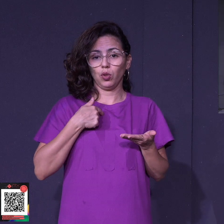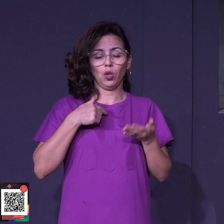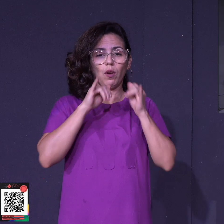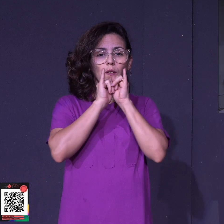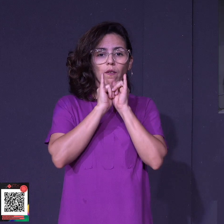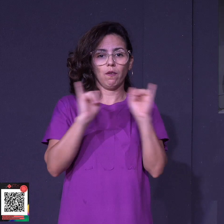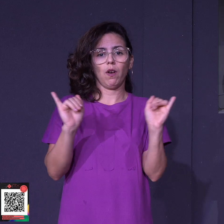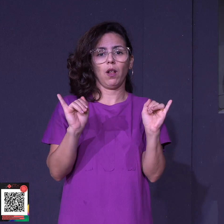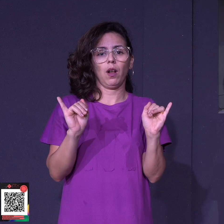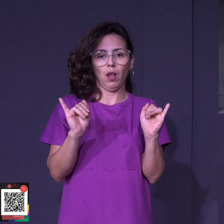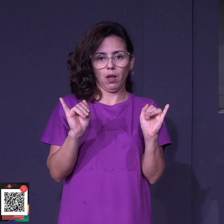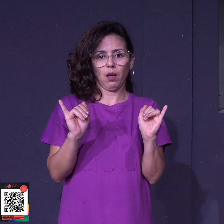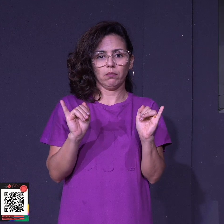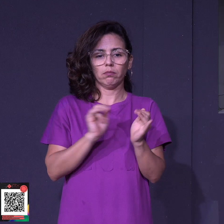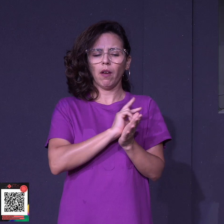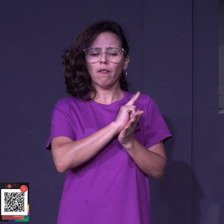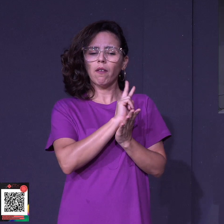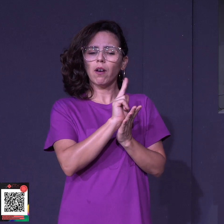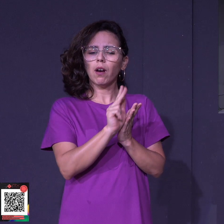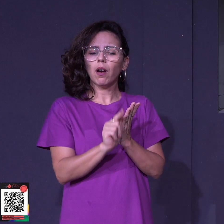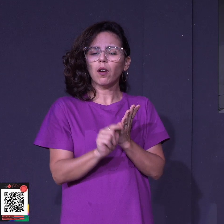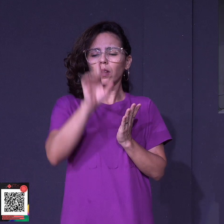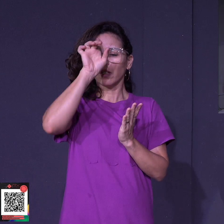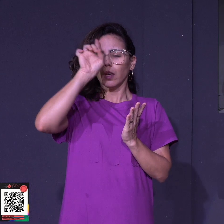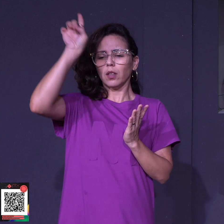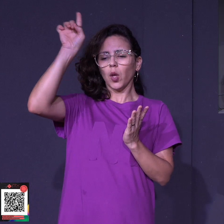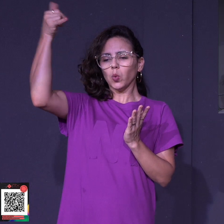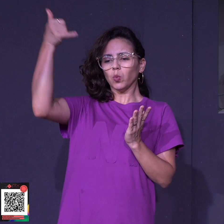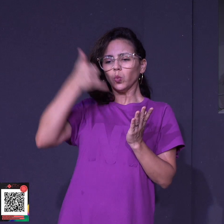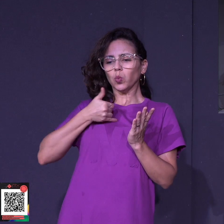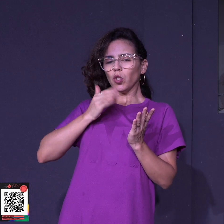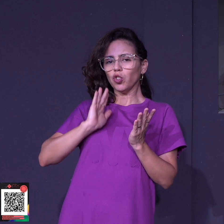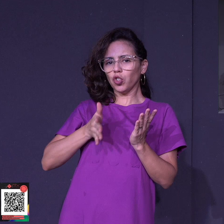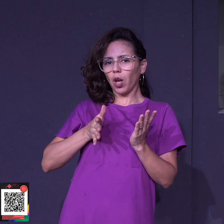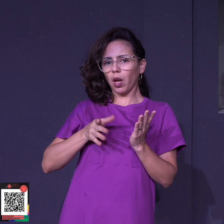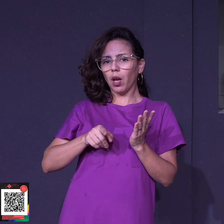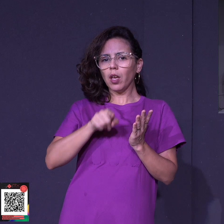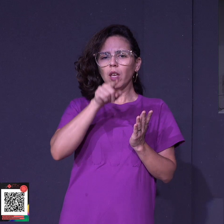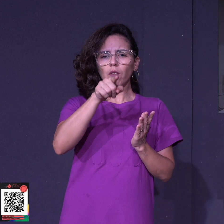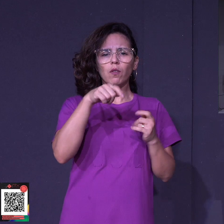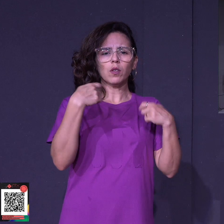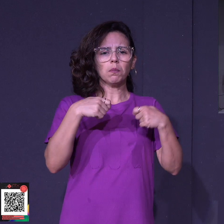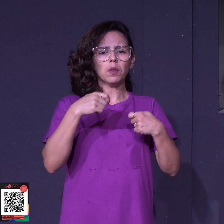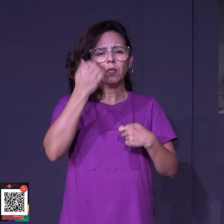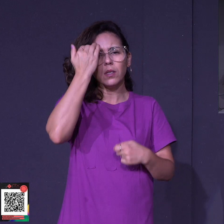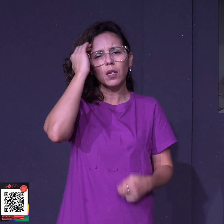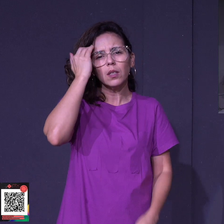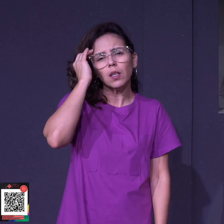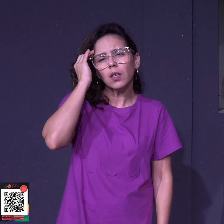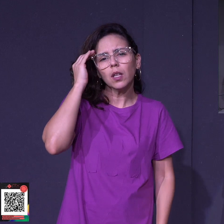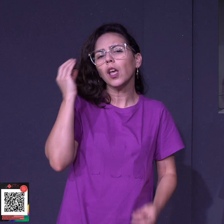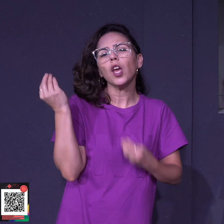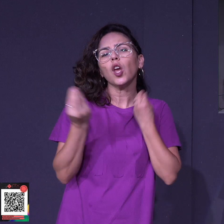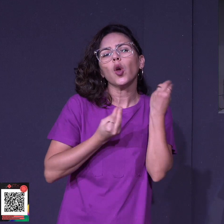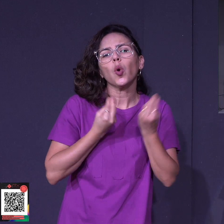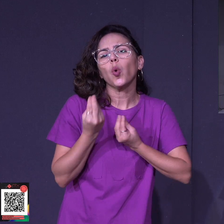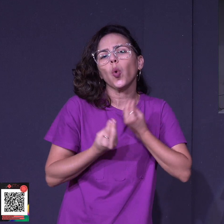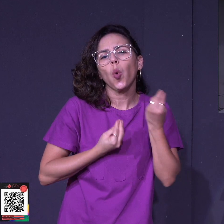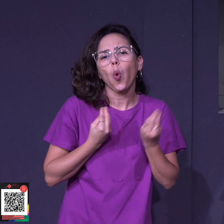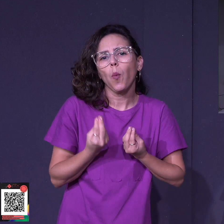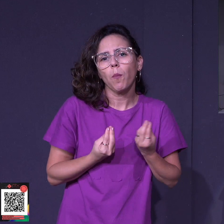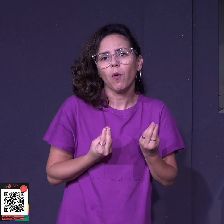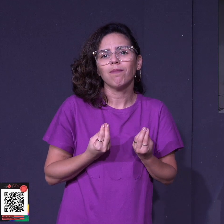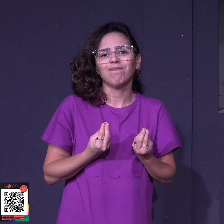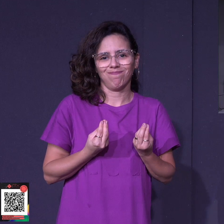noite. Considere e entenda que a intenção da lei era controlar a vingança da